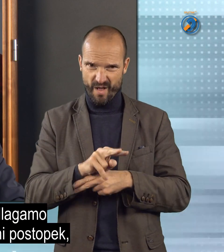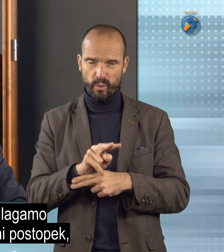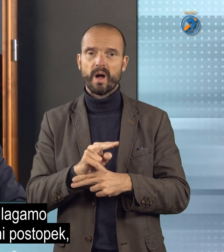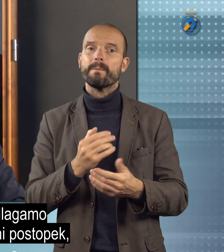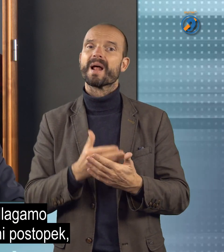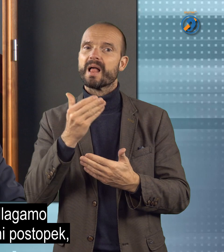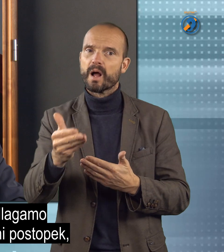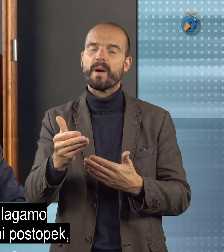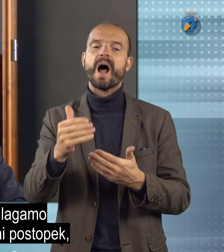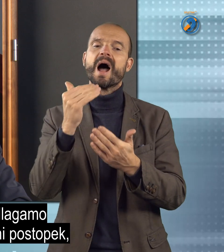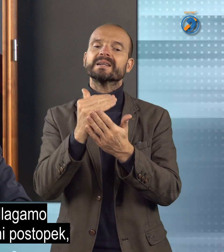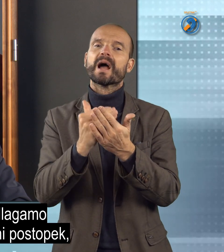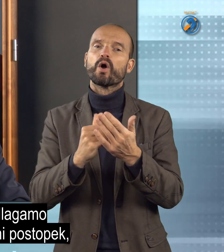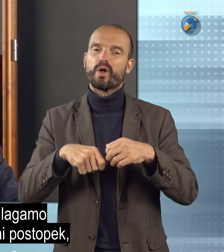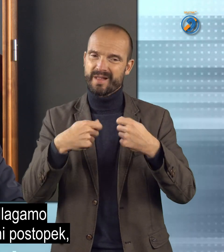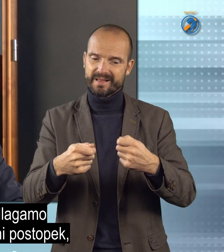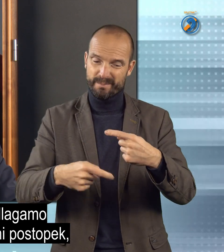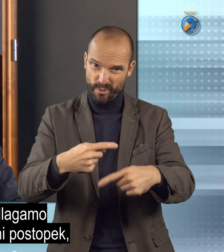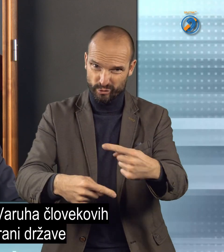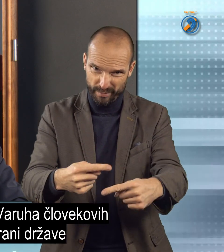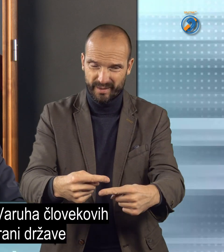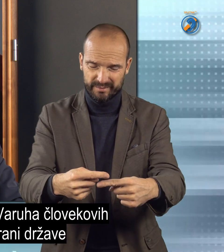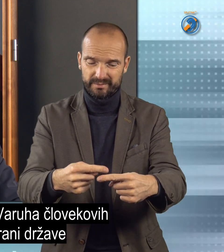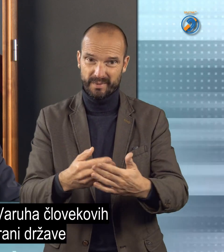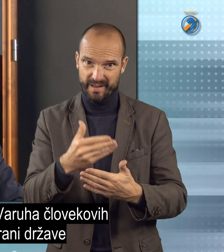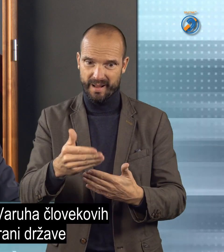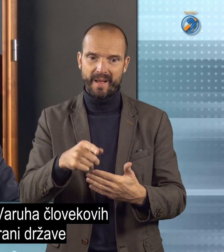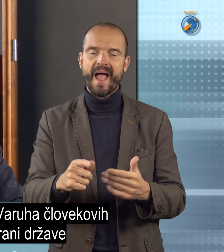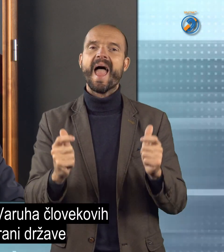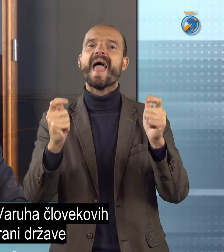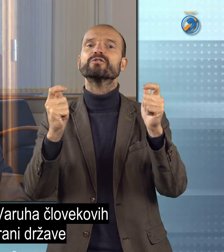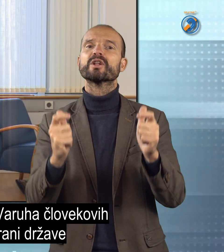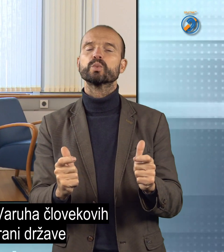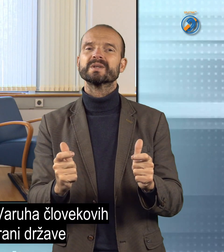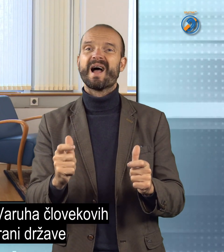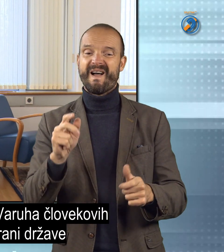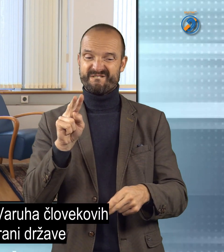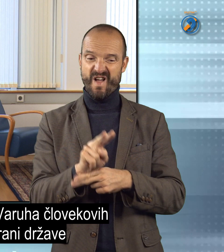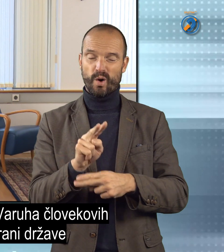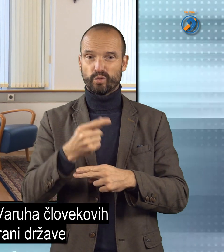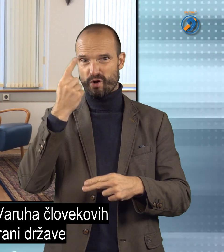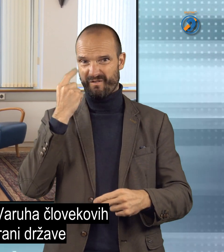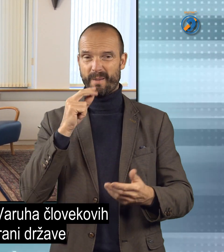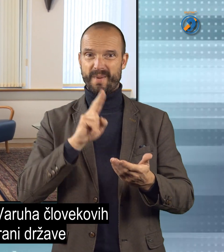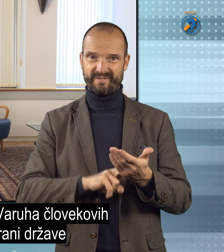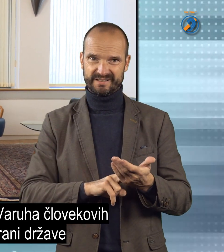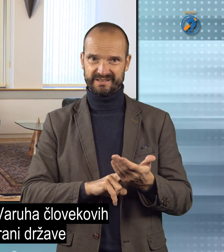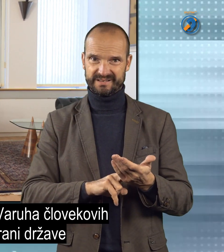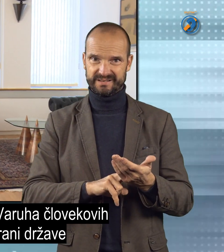predlagamo zakonodajni postopek, v katerem bi inštitucija varuha človekovih